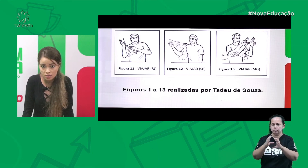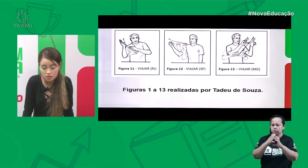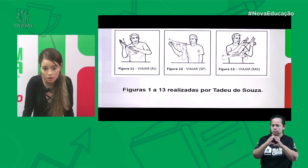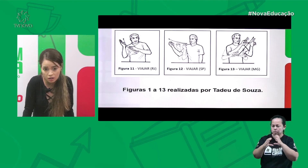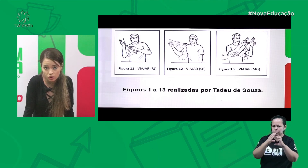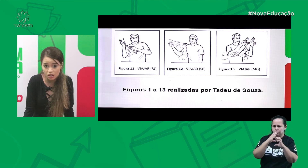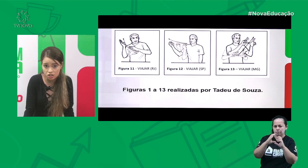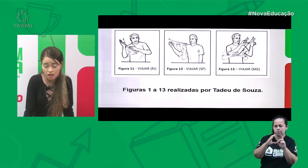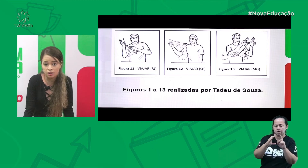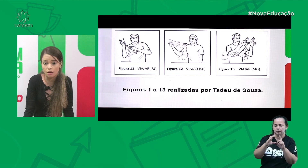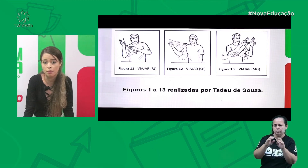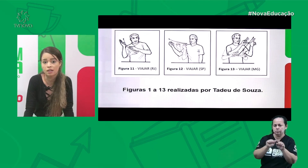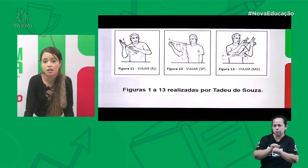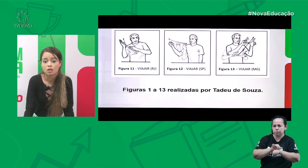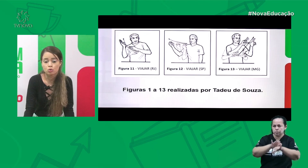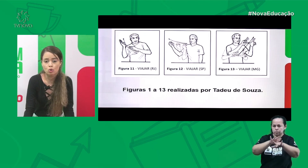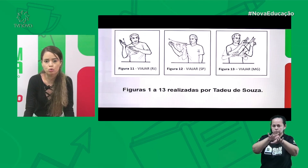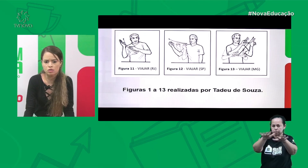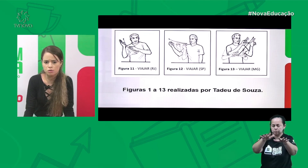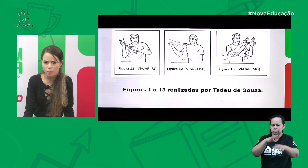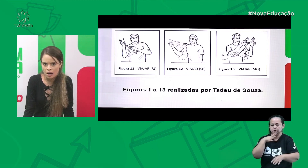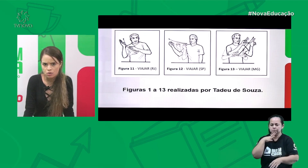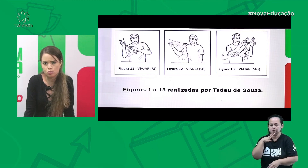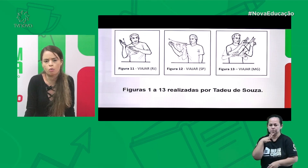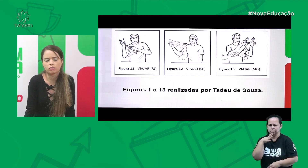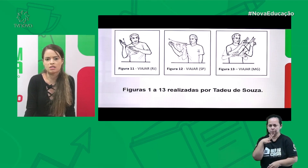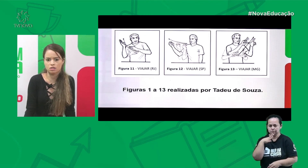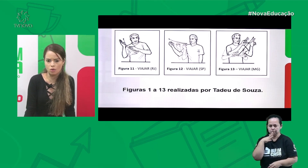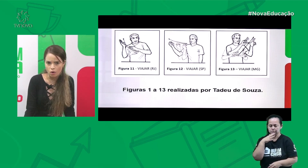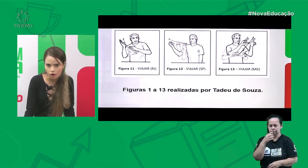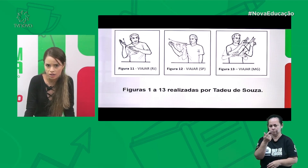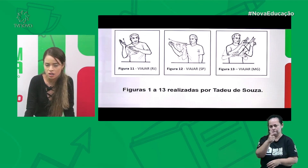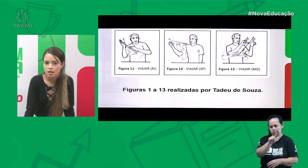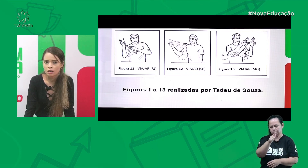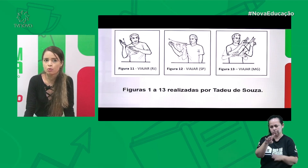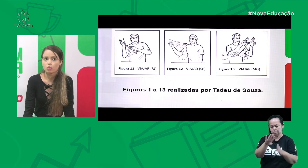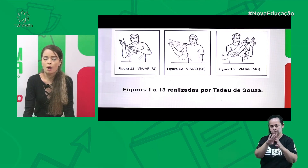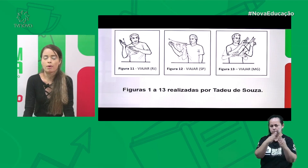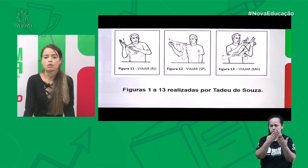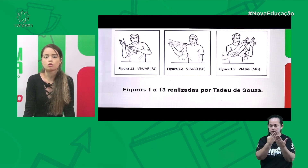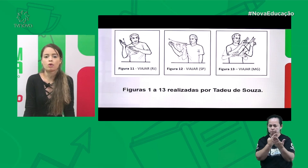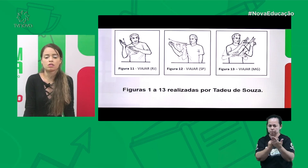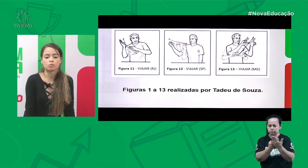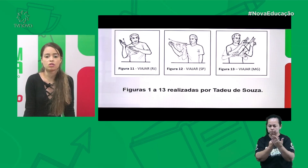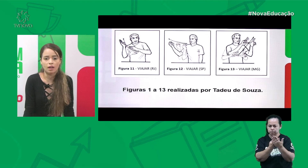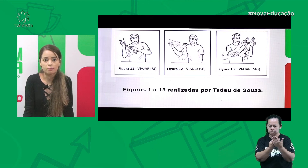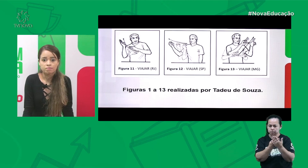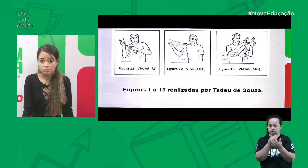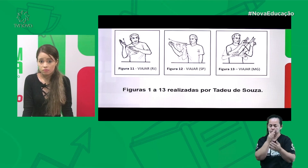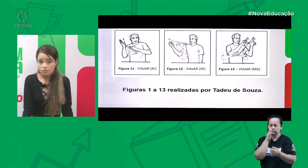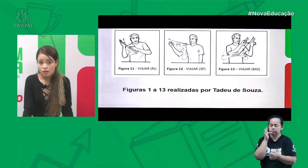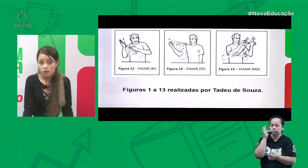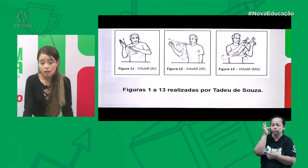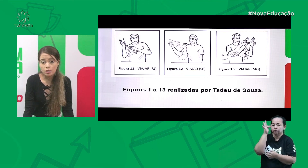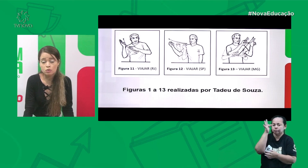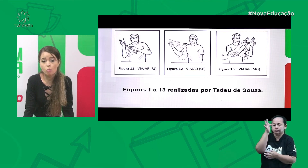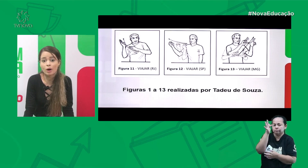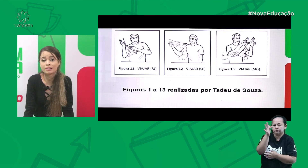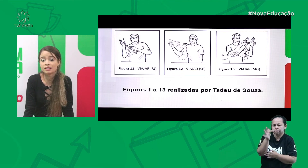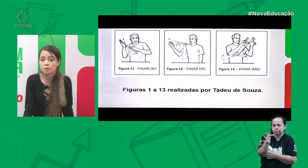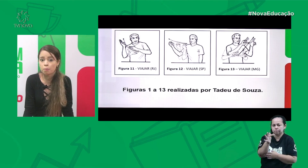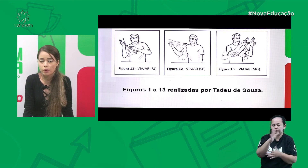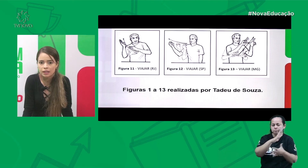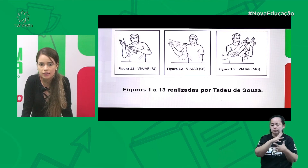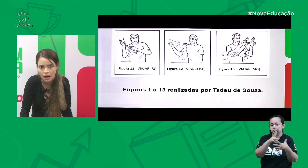desse conhecimento, que ele chegue também nos outros espaços, como nas escolas, que futuramente nós possamos ter Libras como